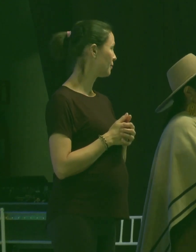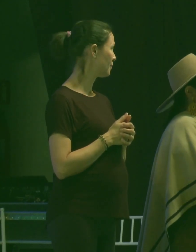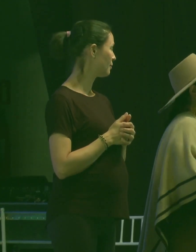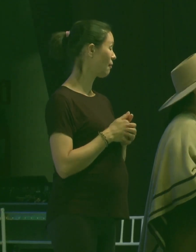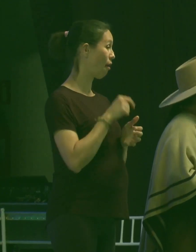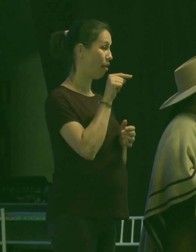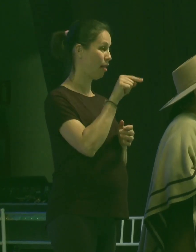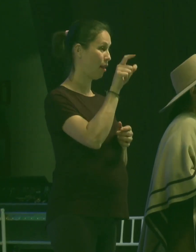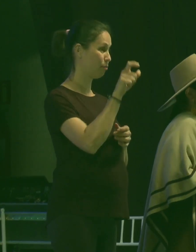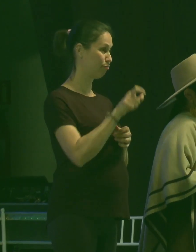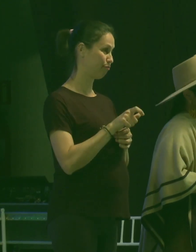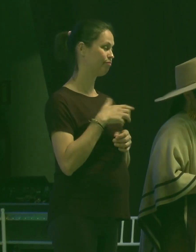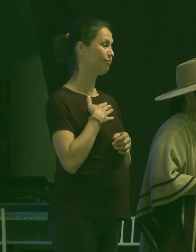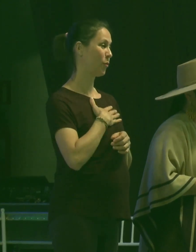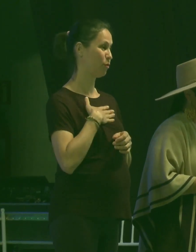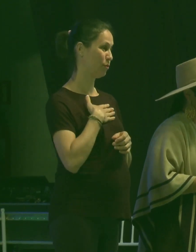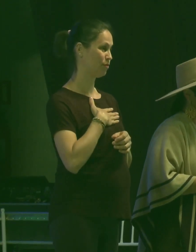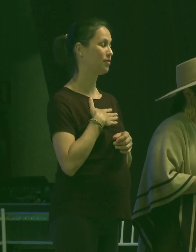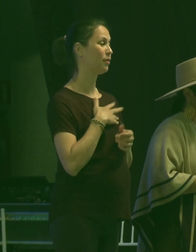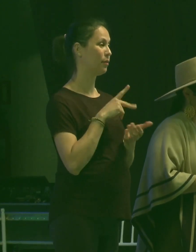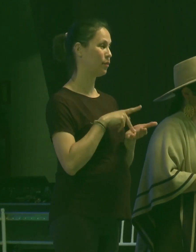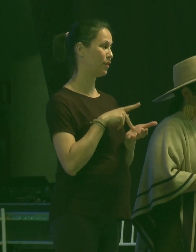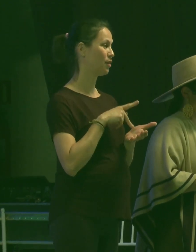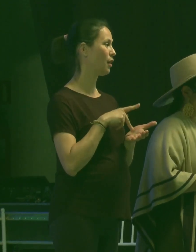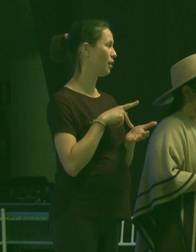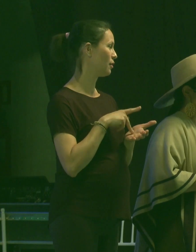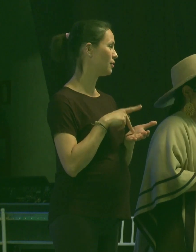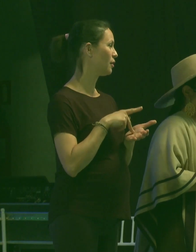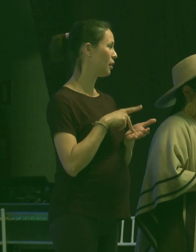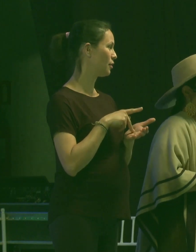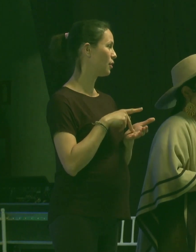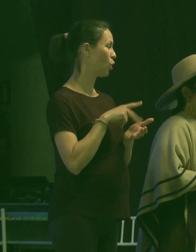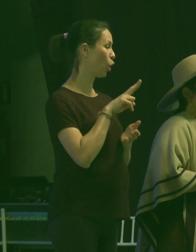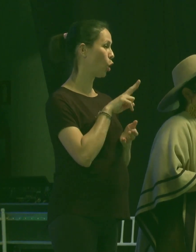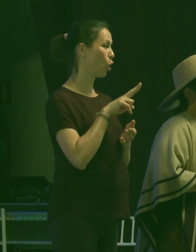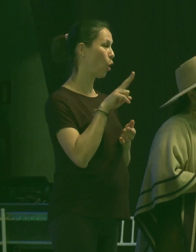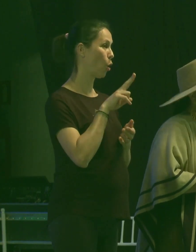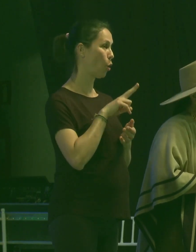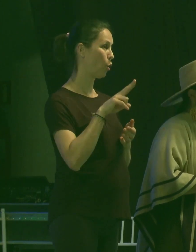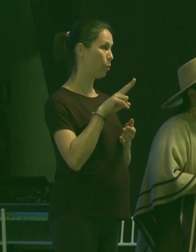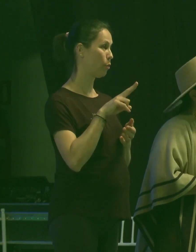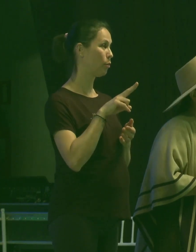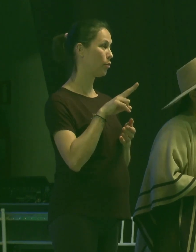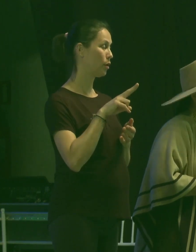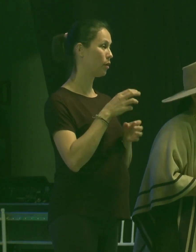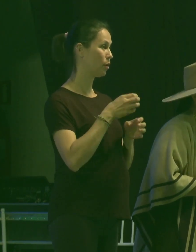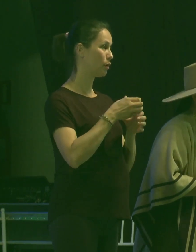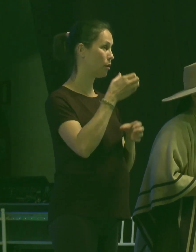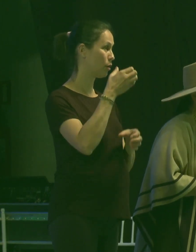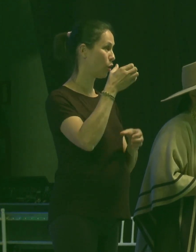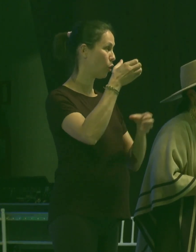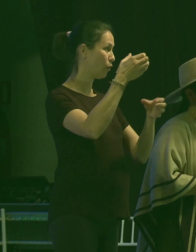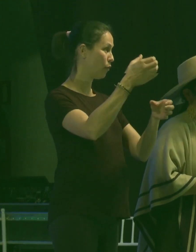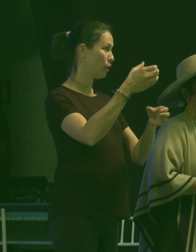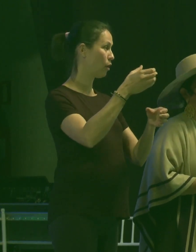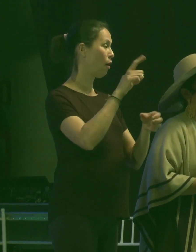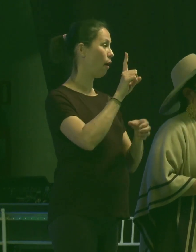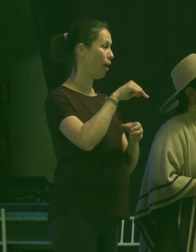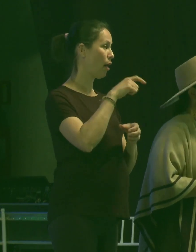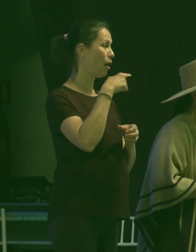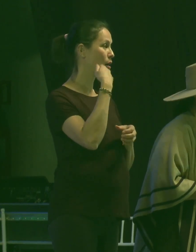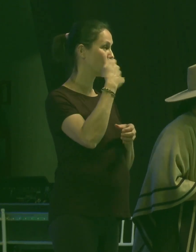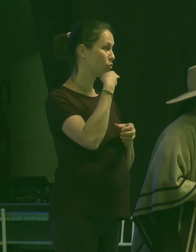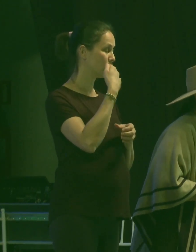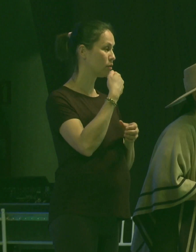vai gostar muito de ter na sua estante o nome, né? Esse troféu que leva o nome de um grande artista de Juí, que tão